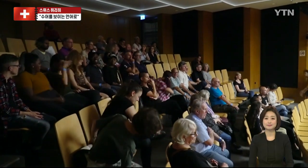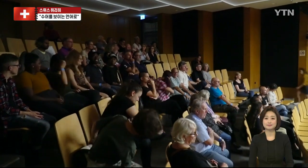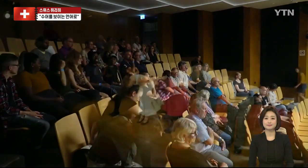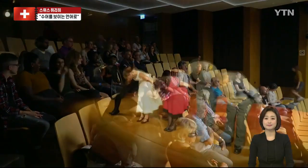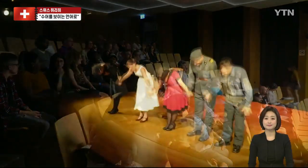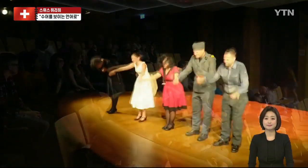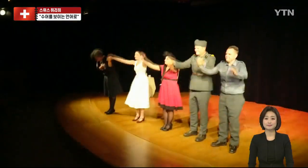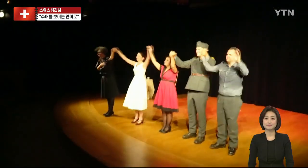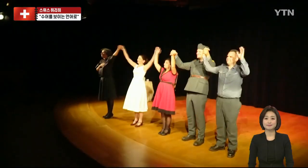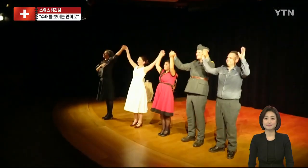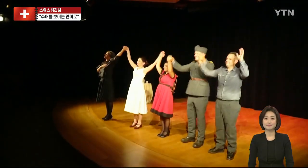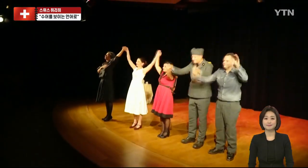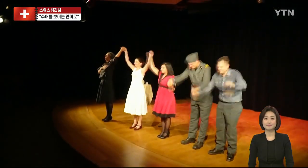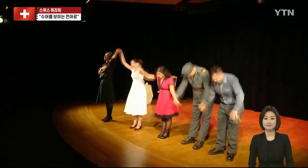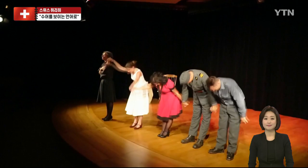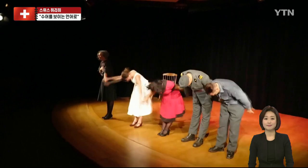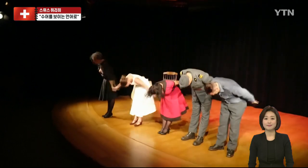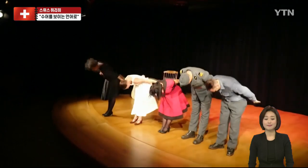l'avait touché.